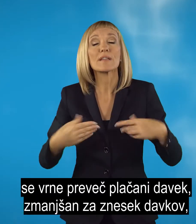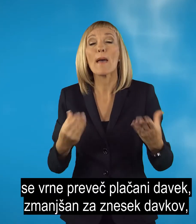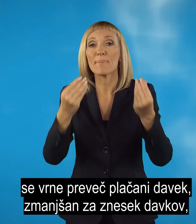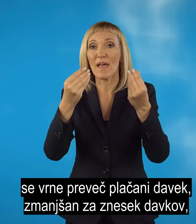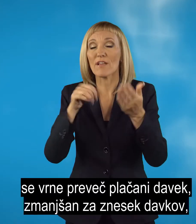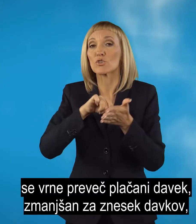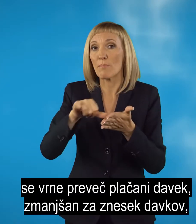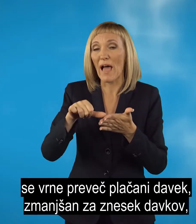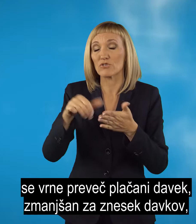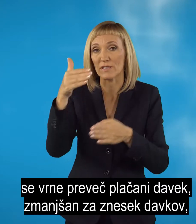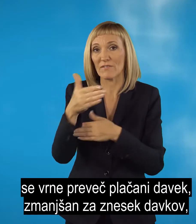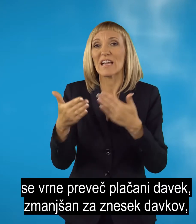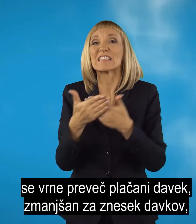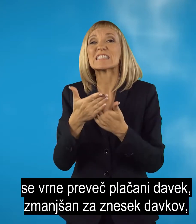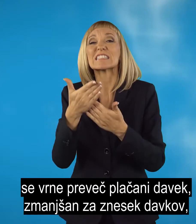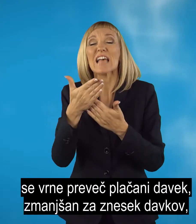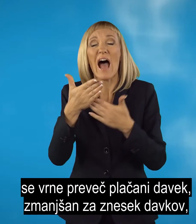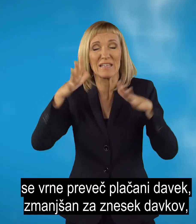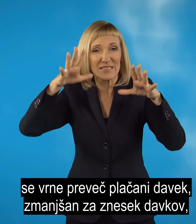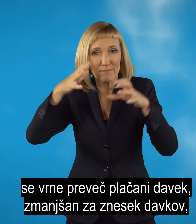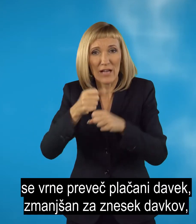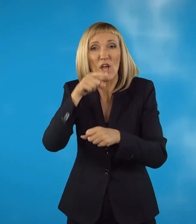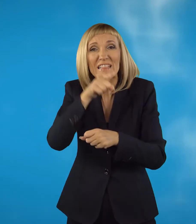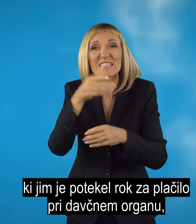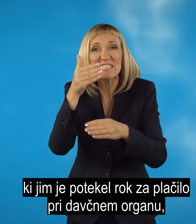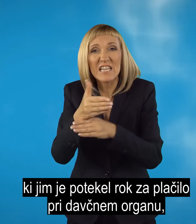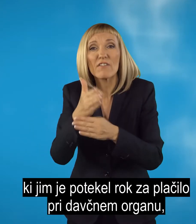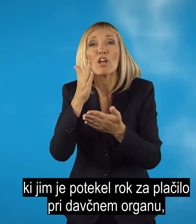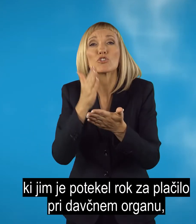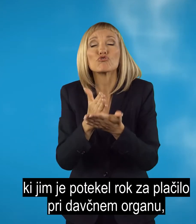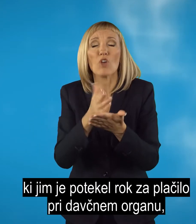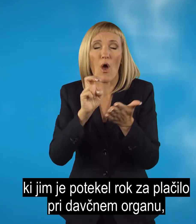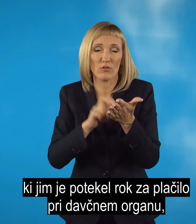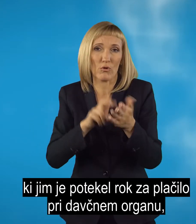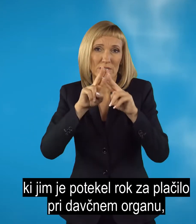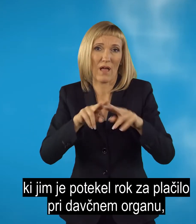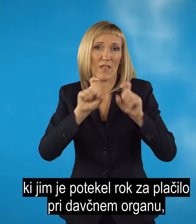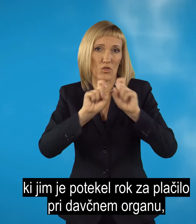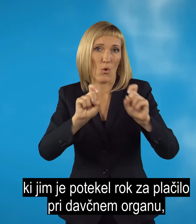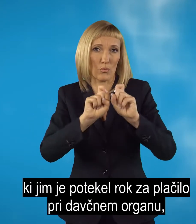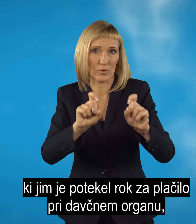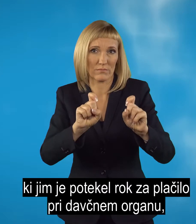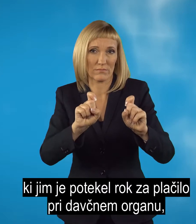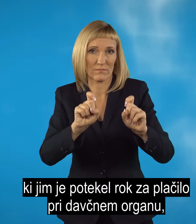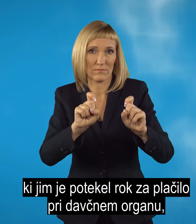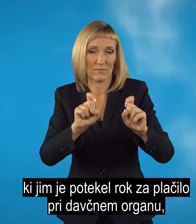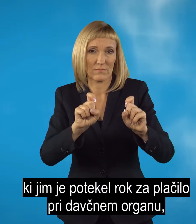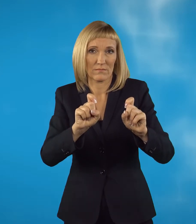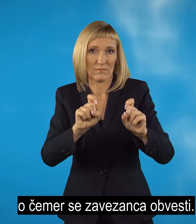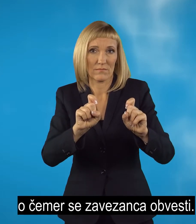davek, zmanjšan za znesek davkov, ki jim je potekel rok za plačilo pri davčnem organu, o čemer se